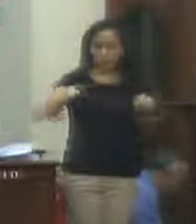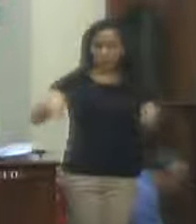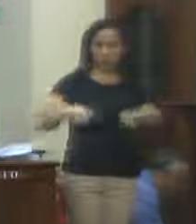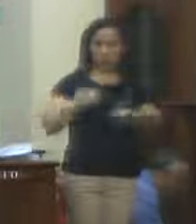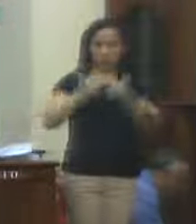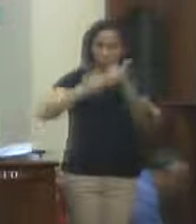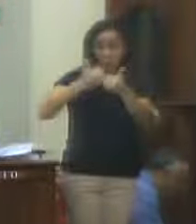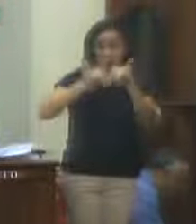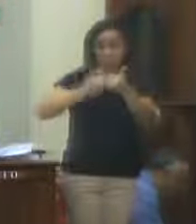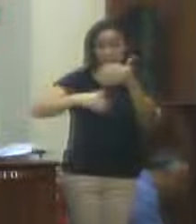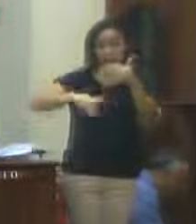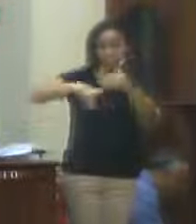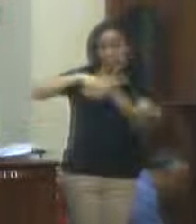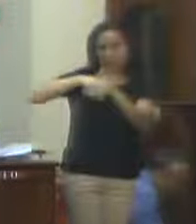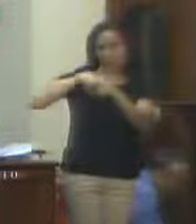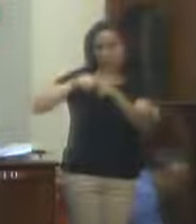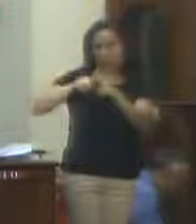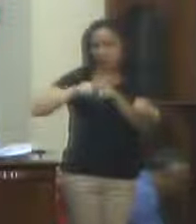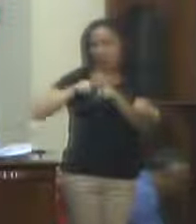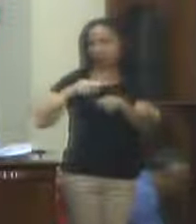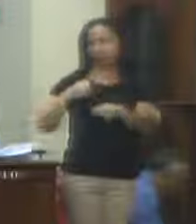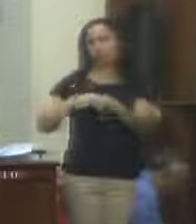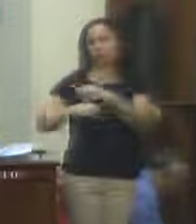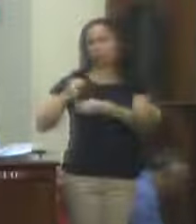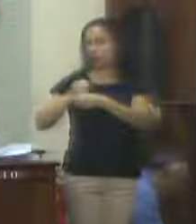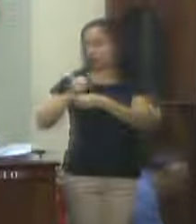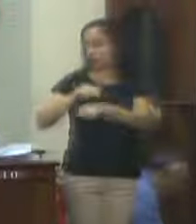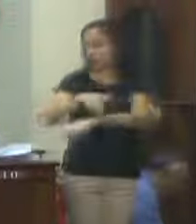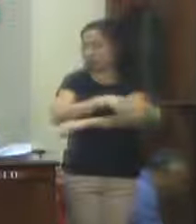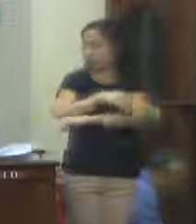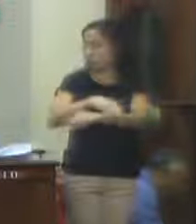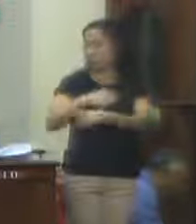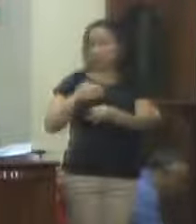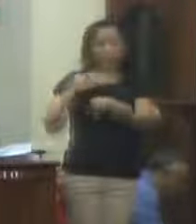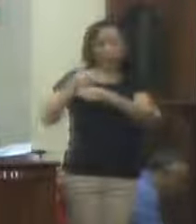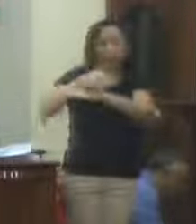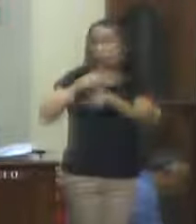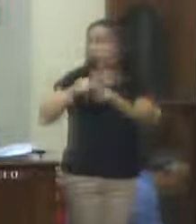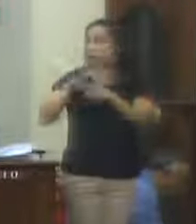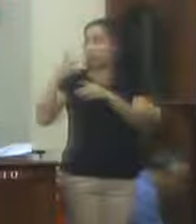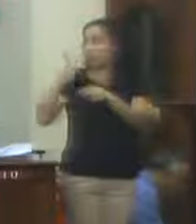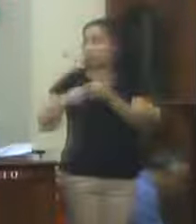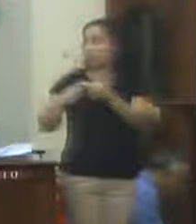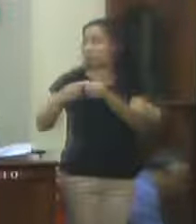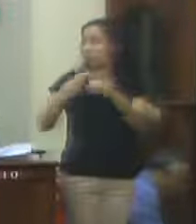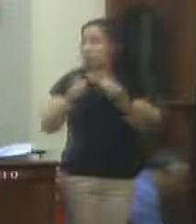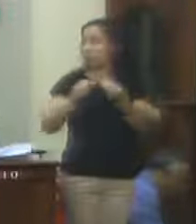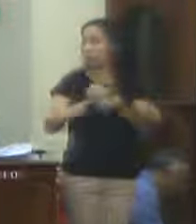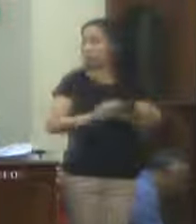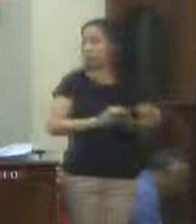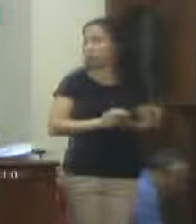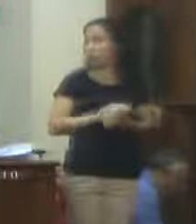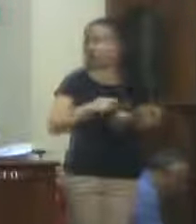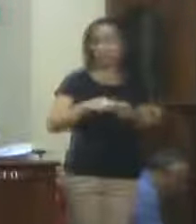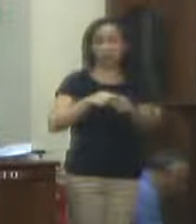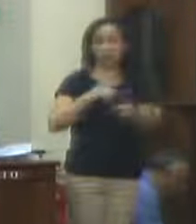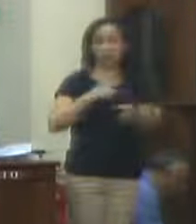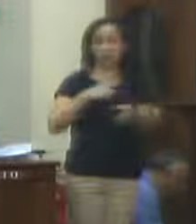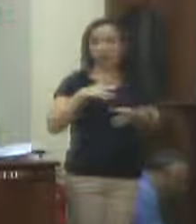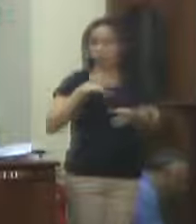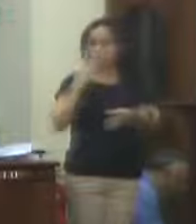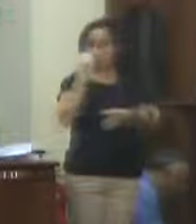No ano de 2016, houve a colocação de uma passarela na referida rua para o acesso de toda a comunidade. Ocorre que, conforme comprova